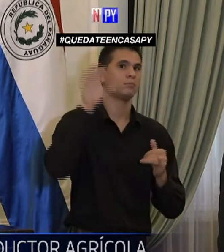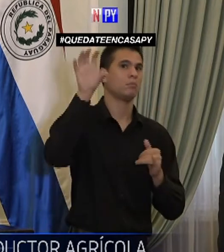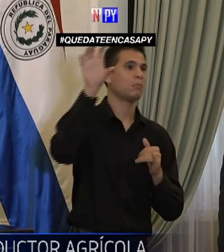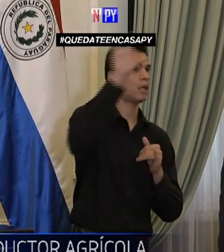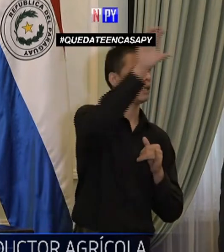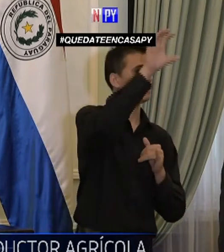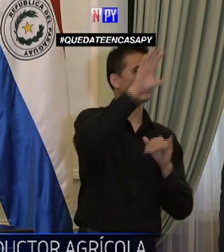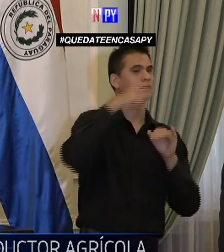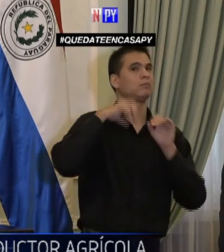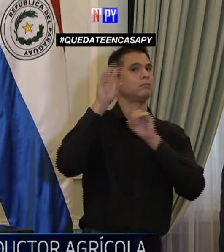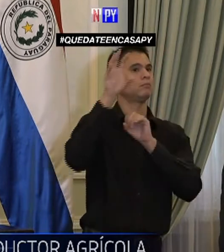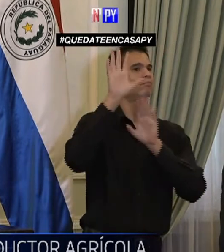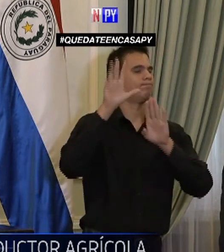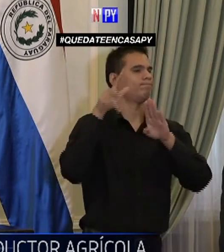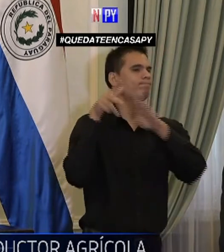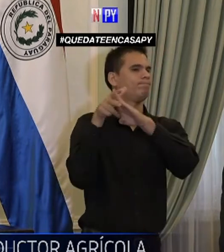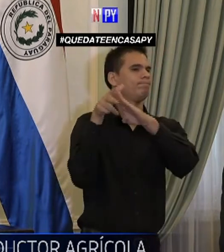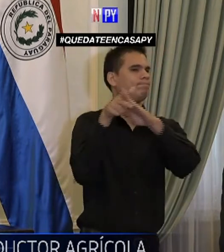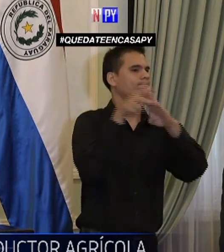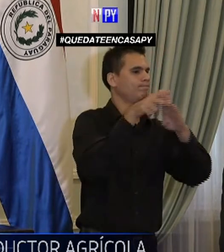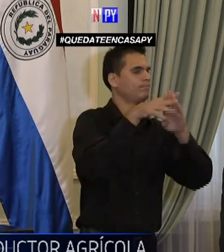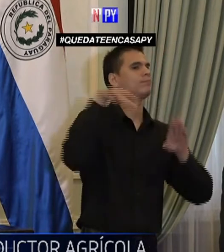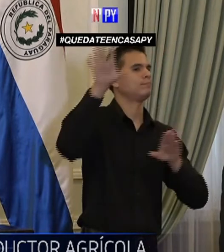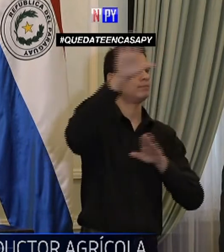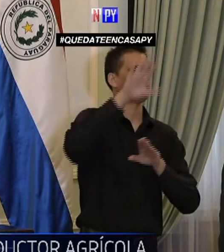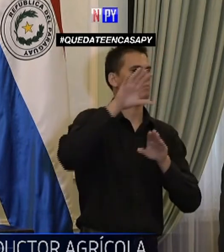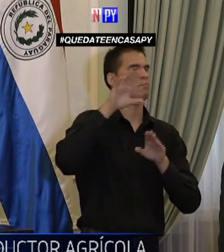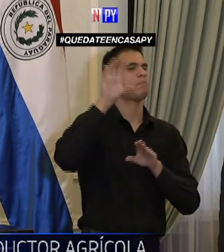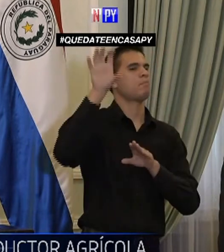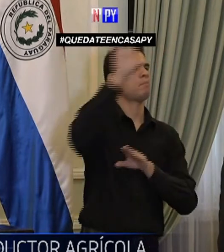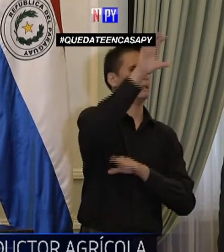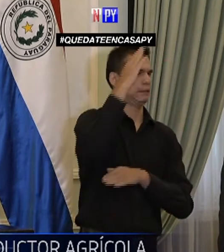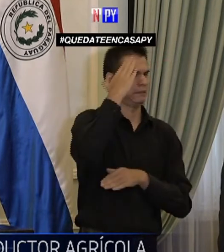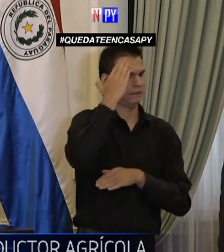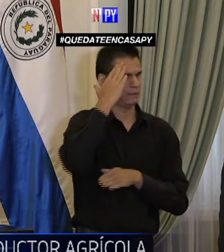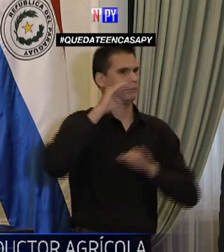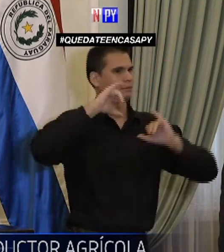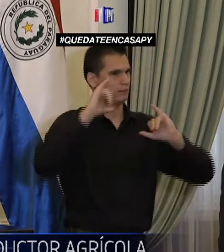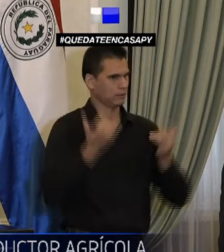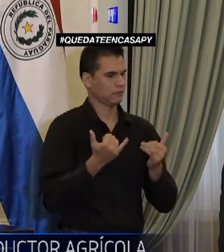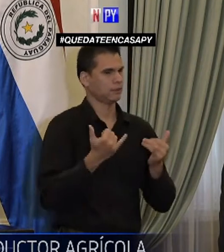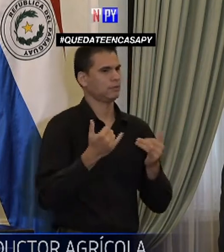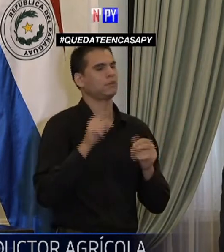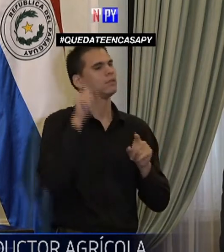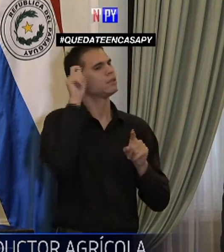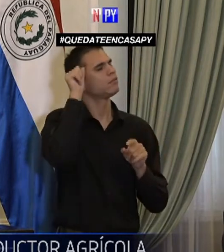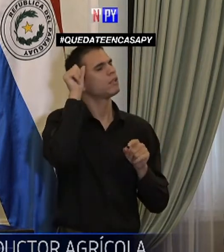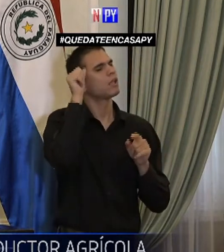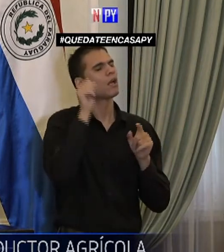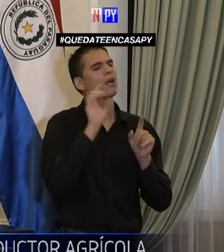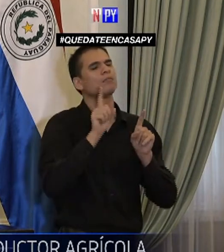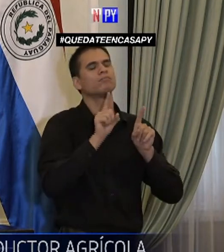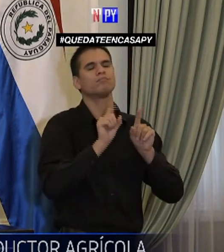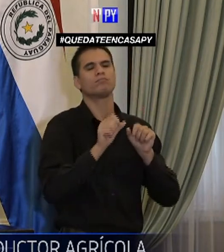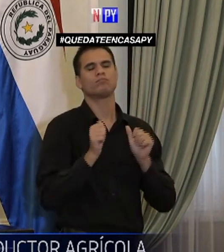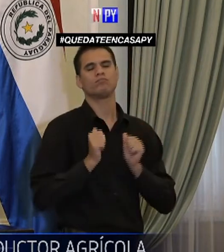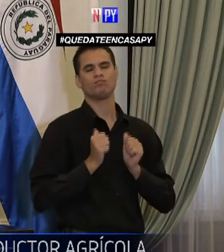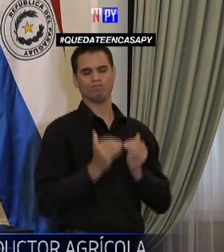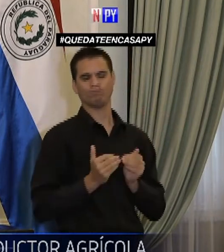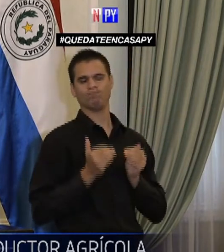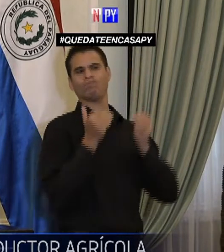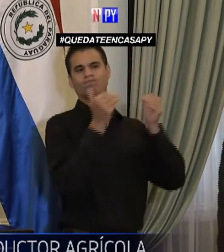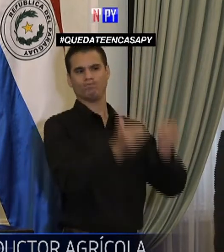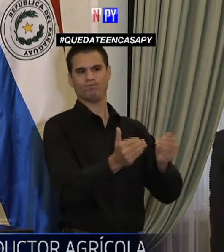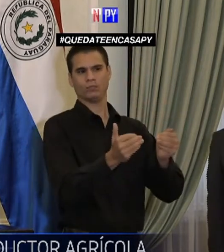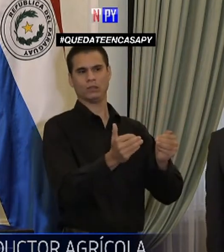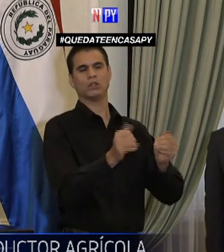estamos viviendo. Entonces, quiero dejar nomás en claro que esto es una postergación, no realmente una suspensión por